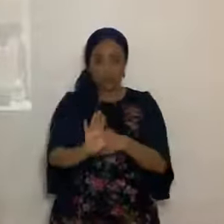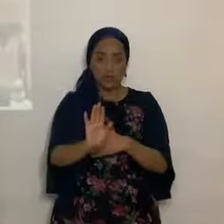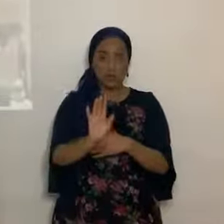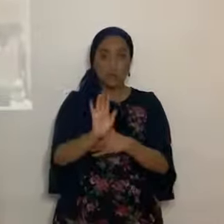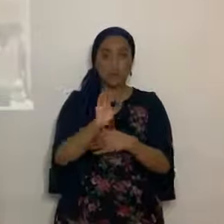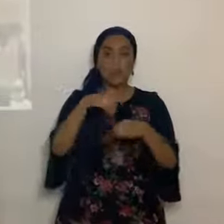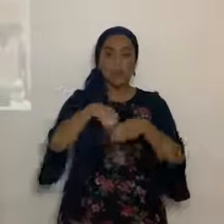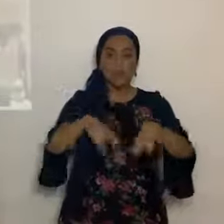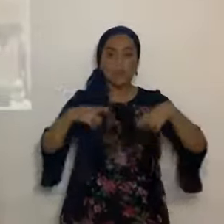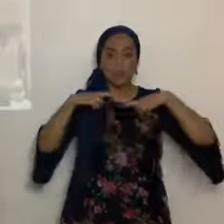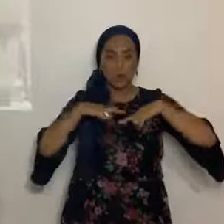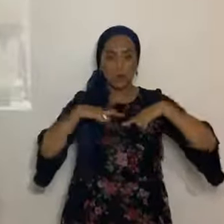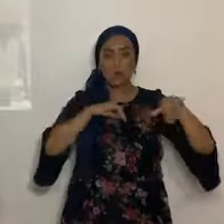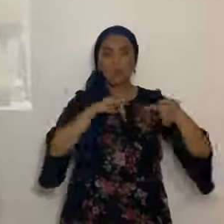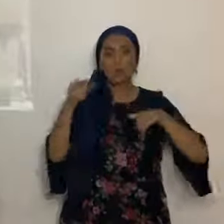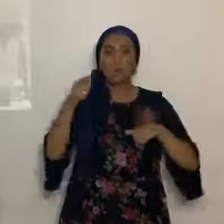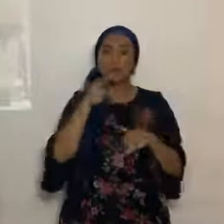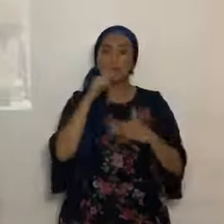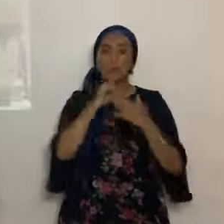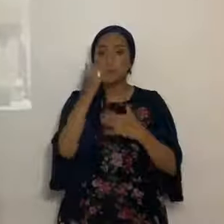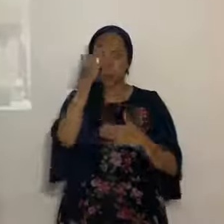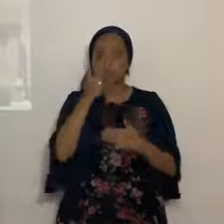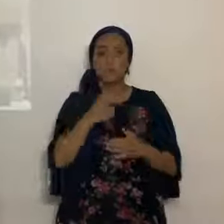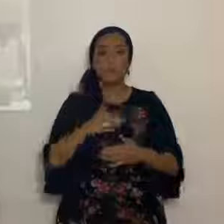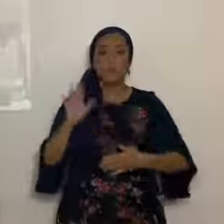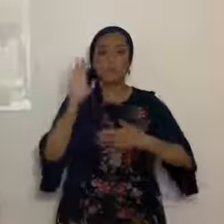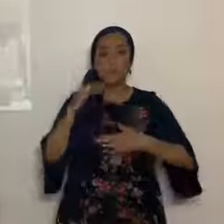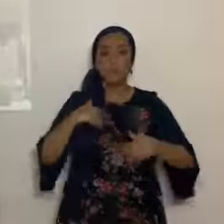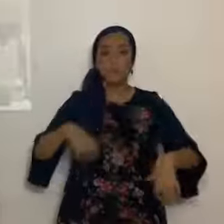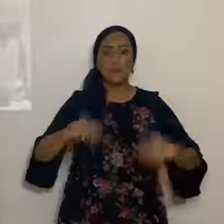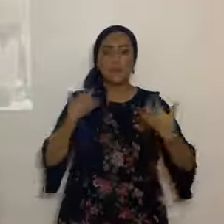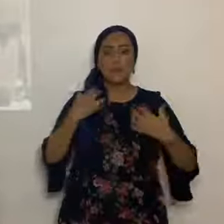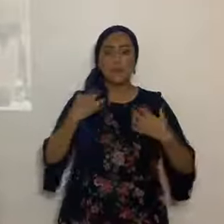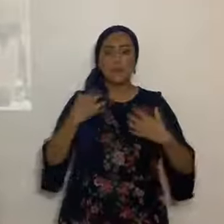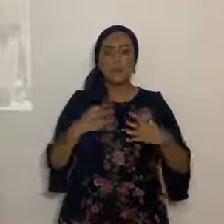entramos en el reposo de la manera que dijo, por tanto, juré en mi ira, no entrarán en mi